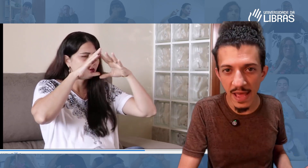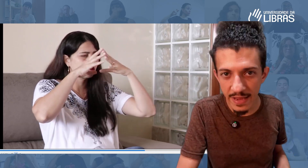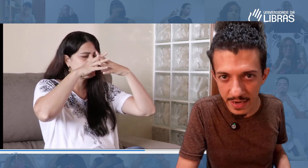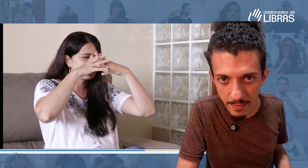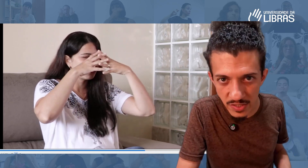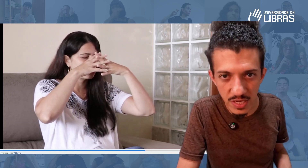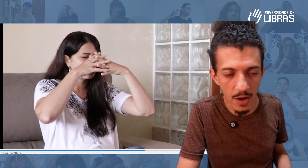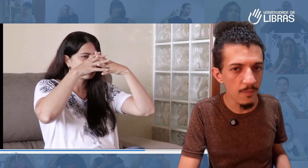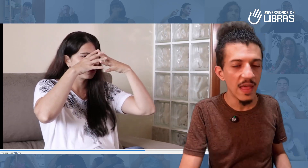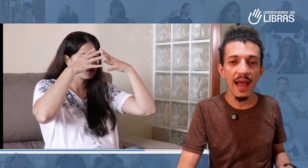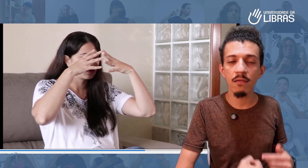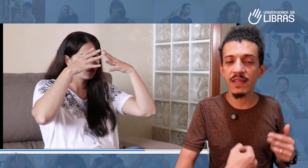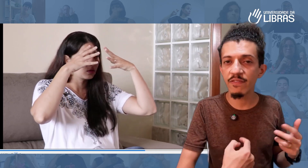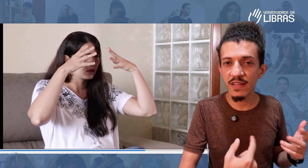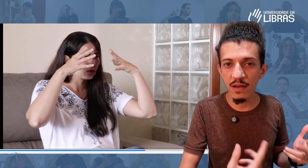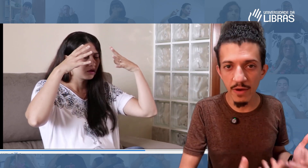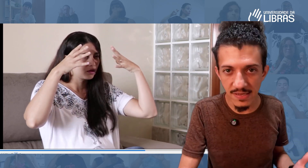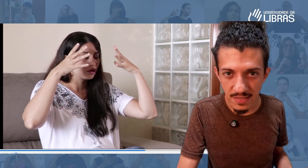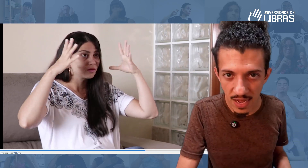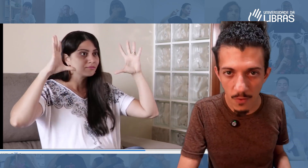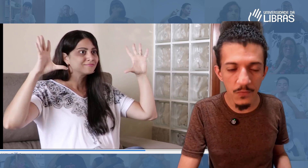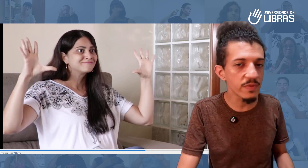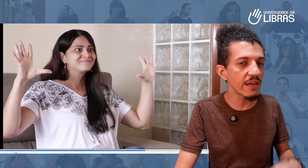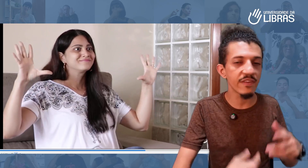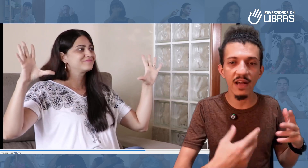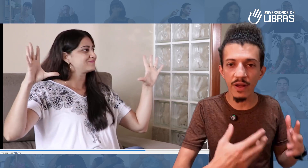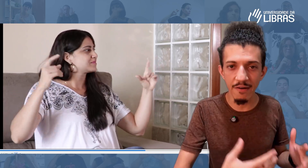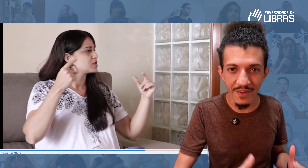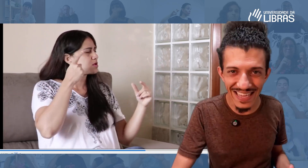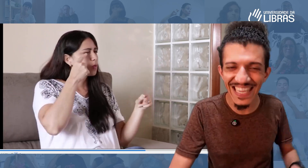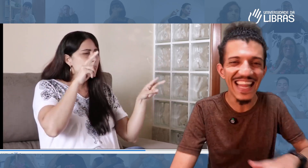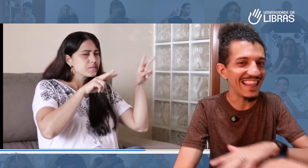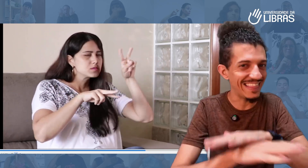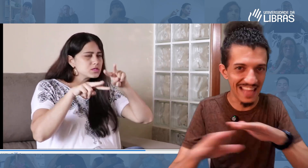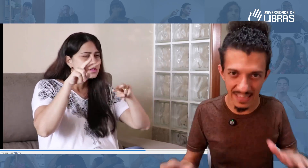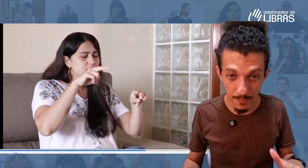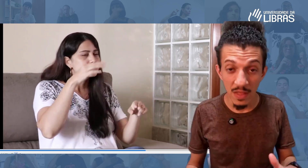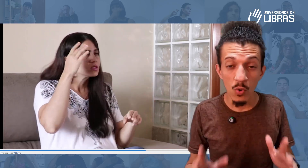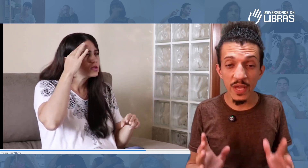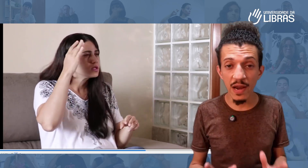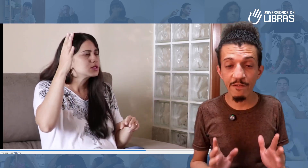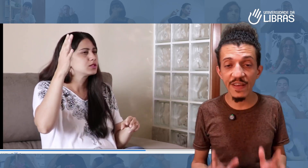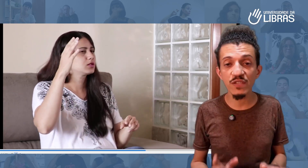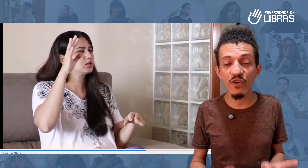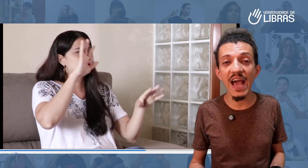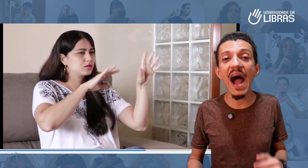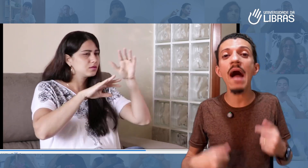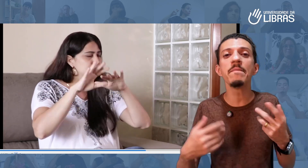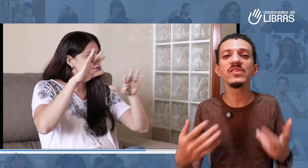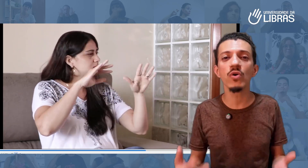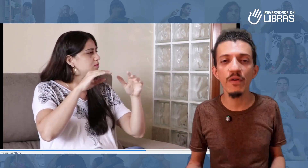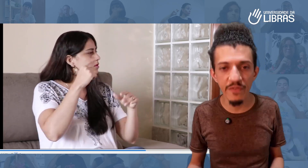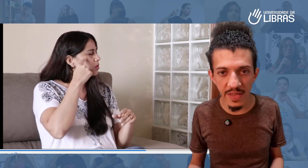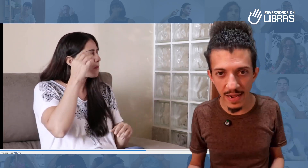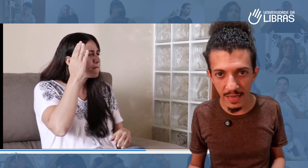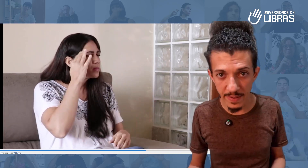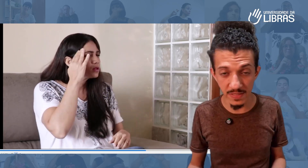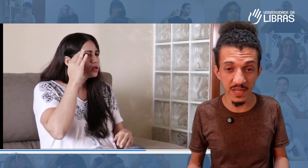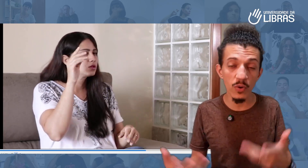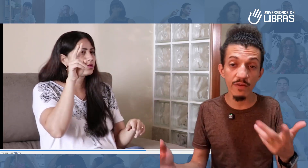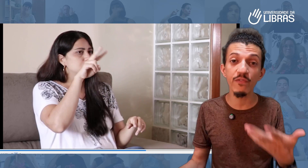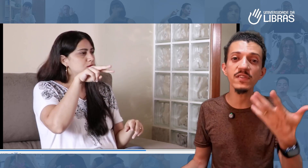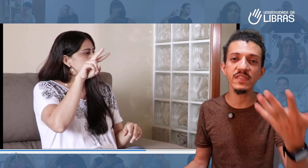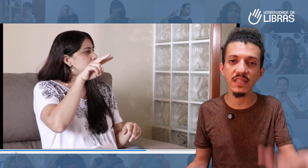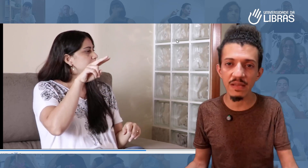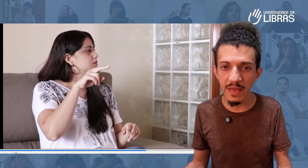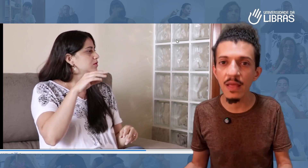decorar regra gramatical, ela não teve que decorar sinal, não teve que decorar a frase, nada. O que ela fez foi absorver a Libras, e é o